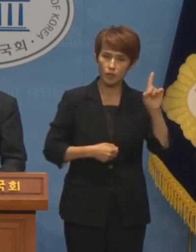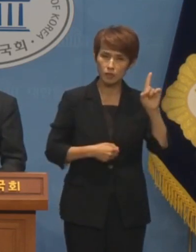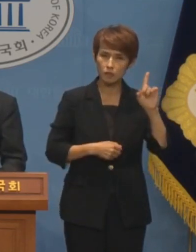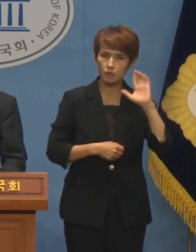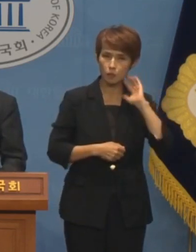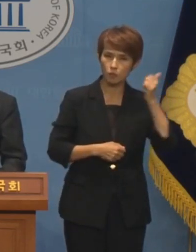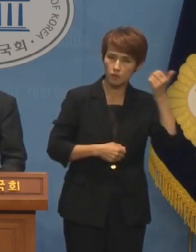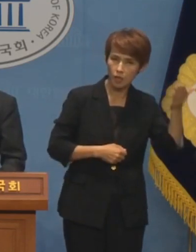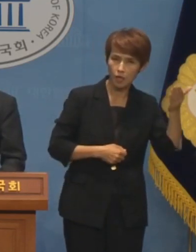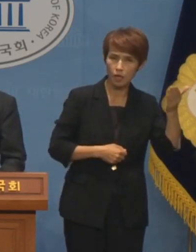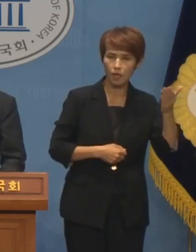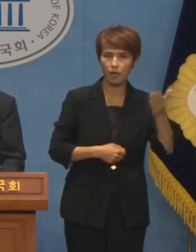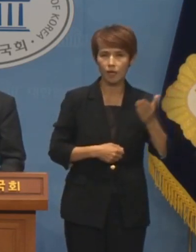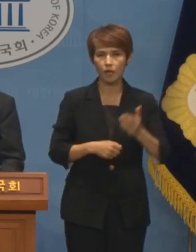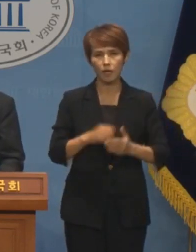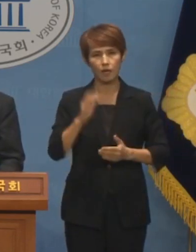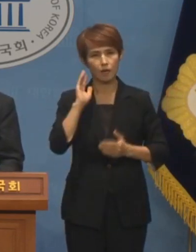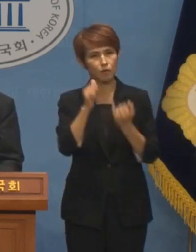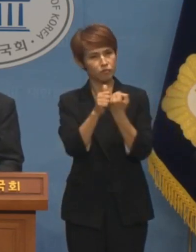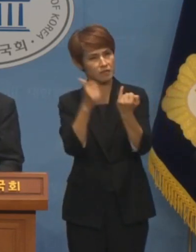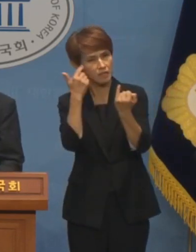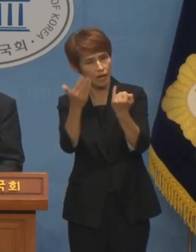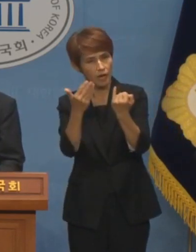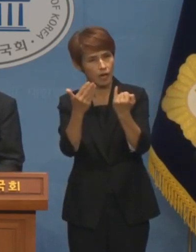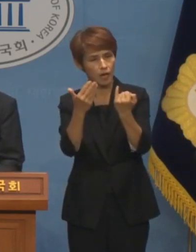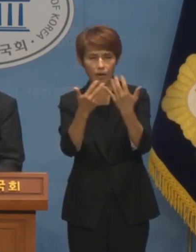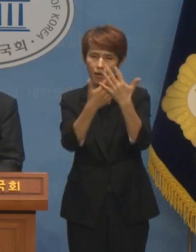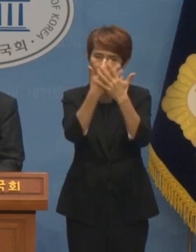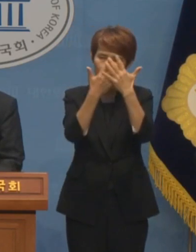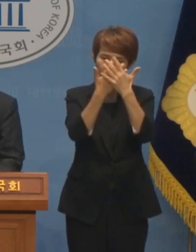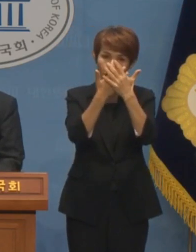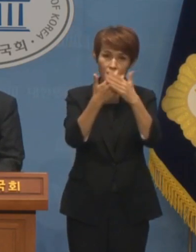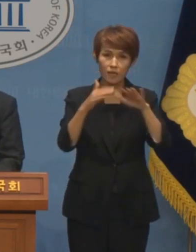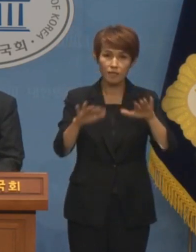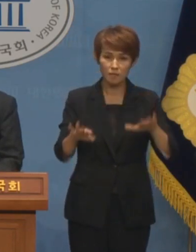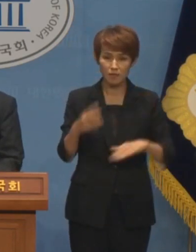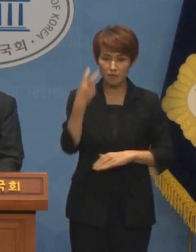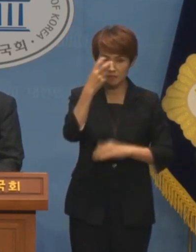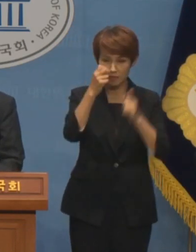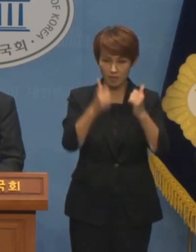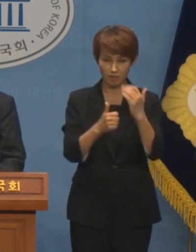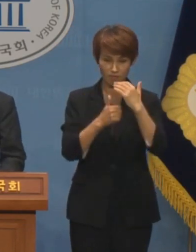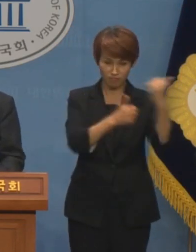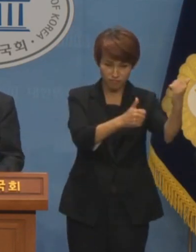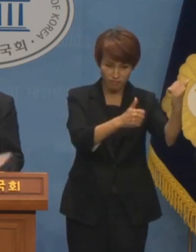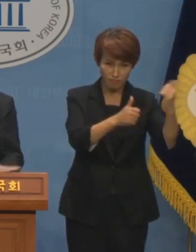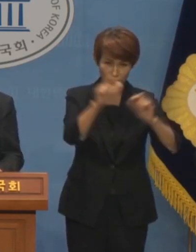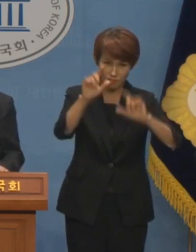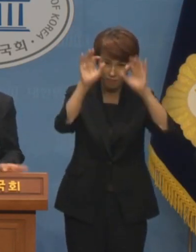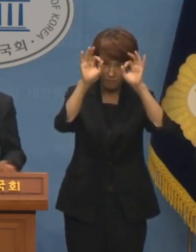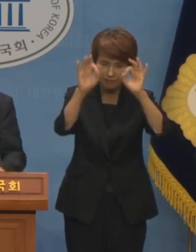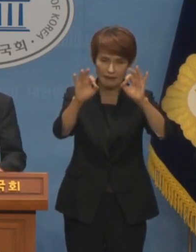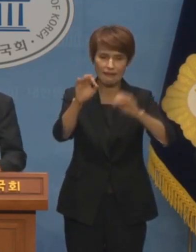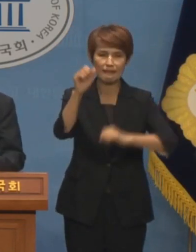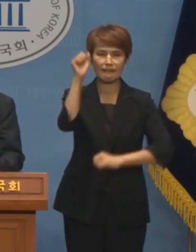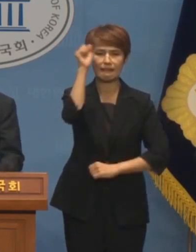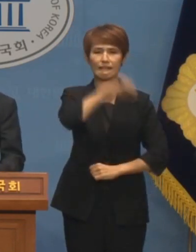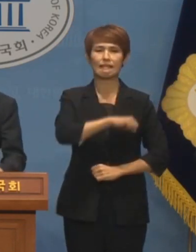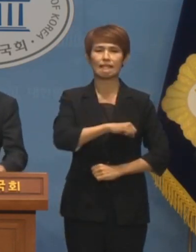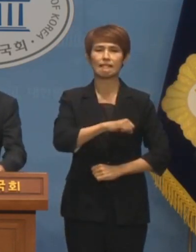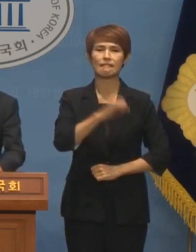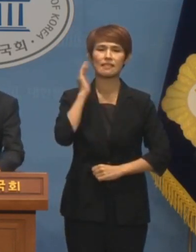여사인지 설왕설래했습니다. 그런데 이번 검찰의 비공개 소환 조사에서 그 답이